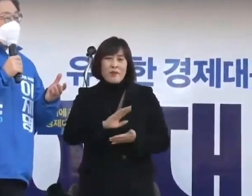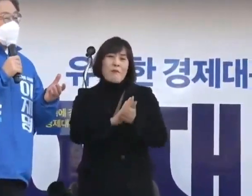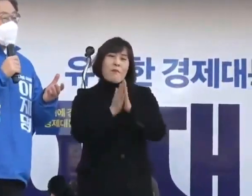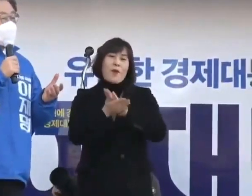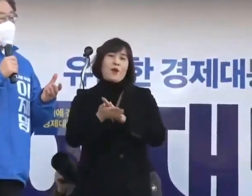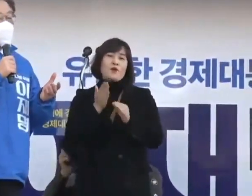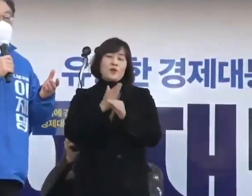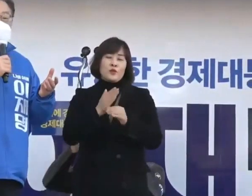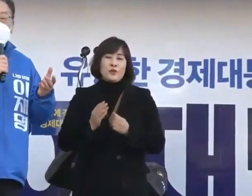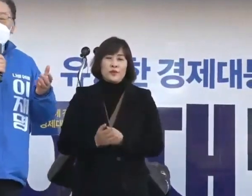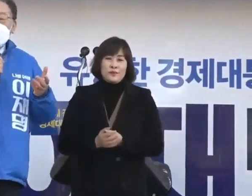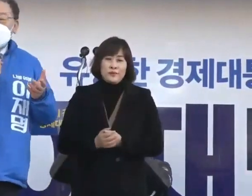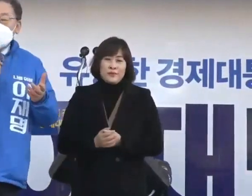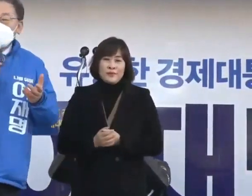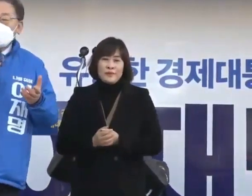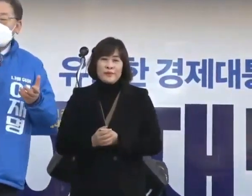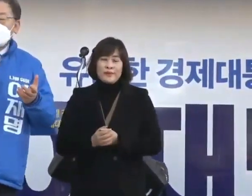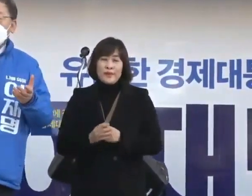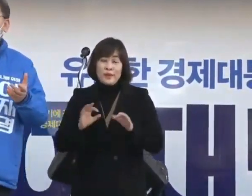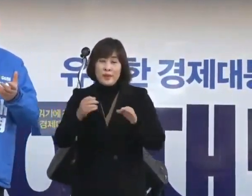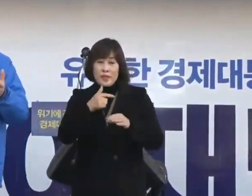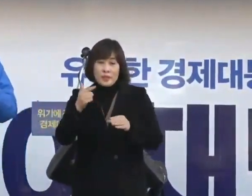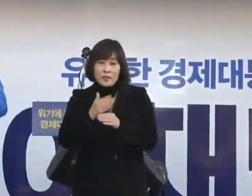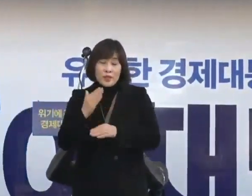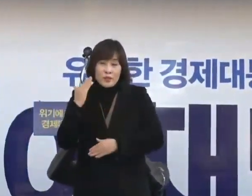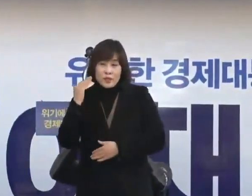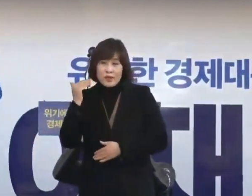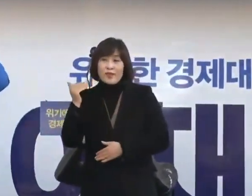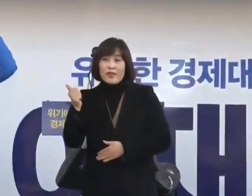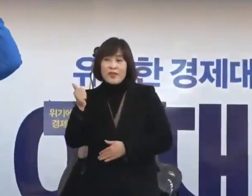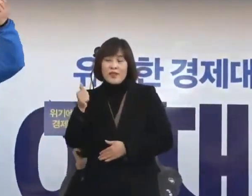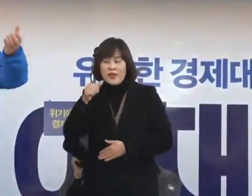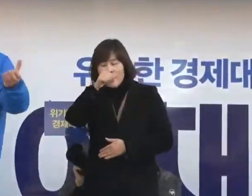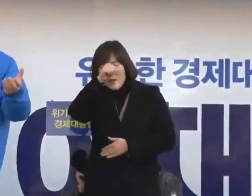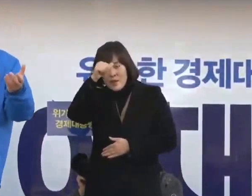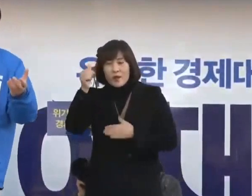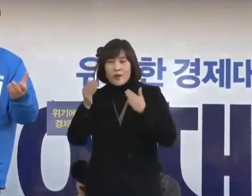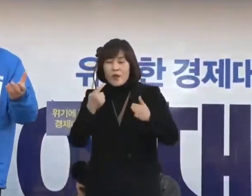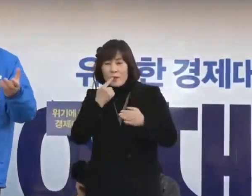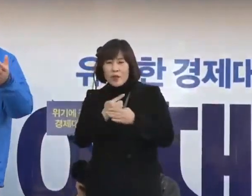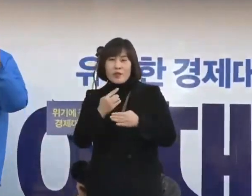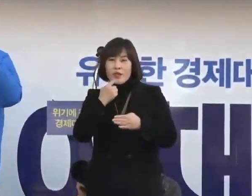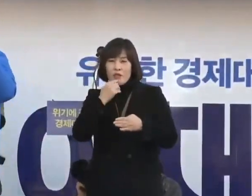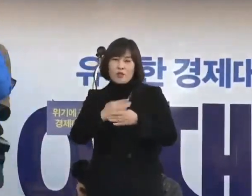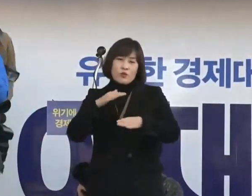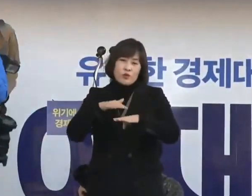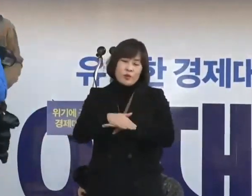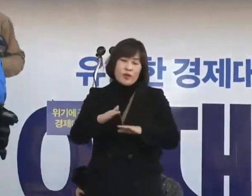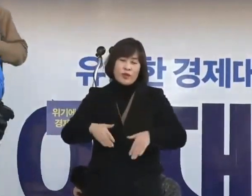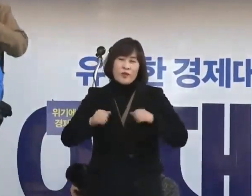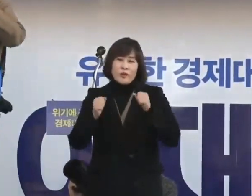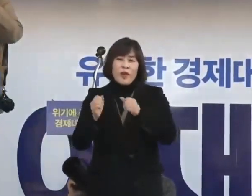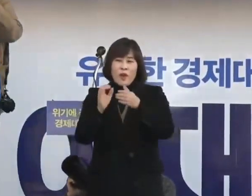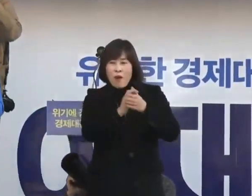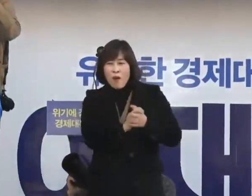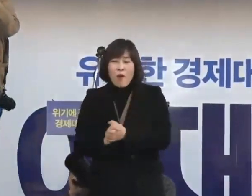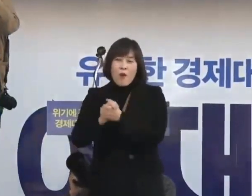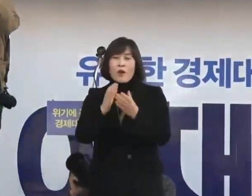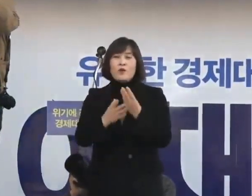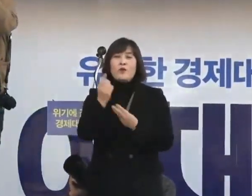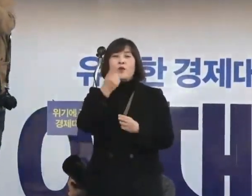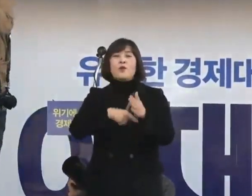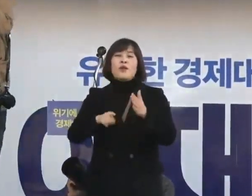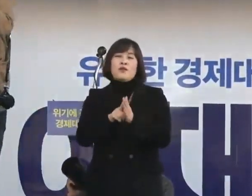심각해져갑니다. 우리 김대중 대통령께서 평생 민주주의와 남북의 화해와 통일을